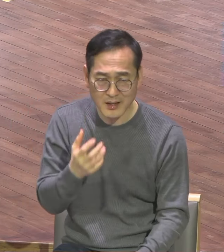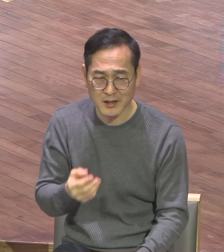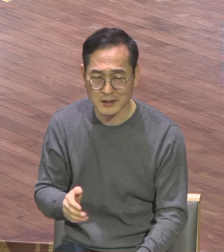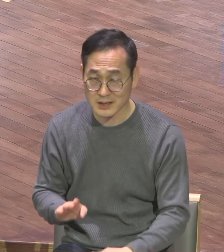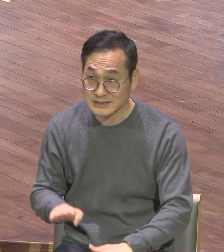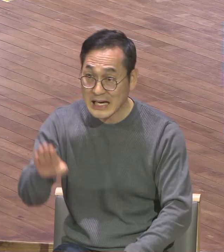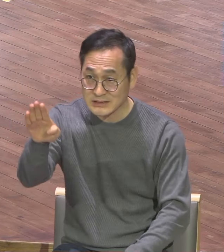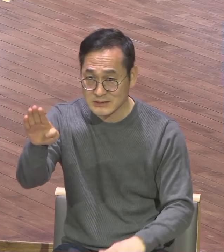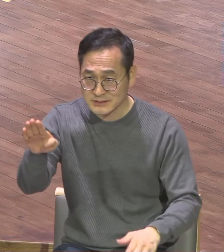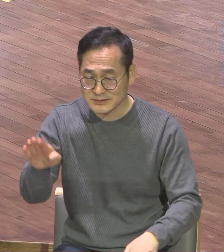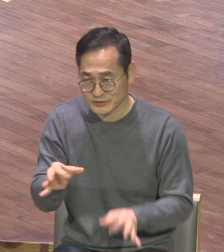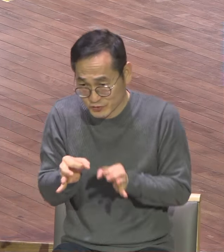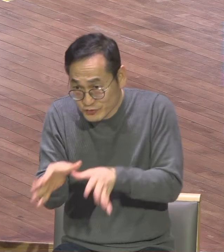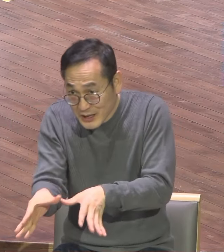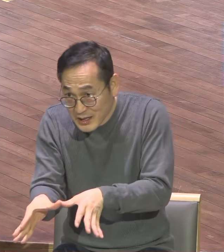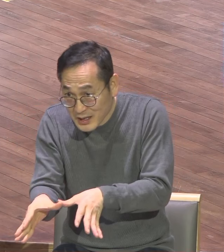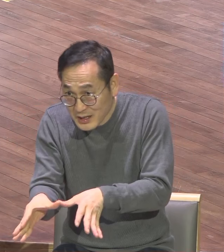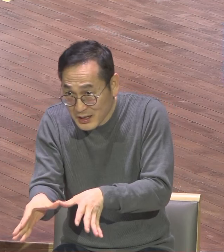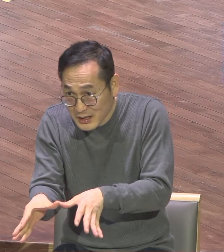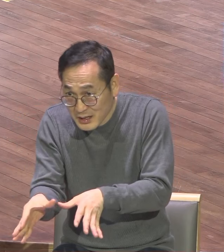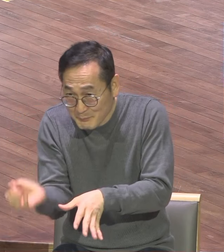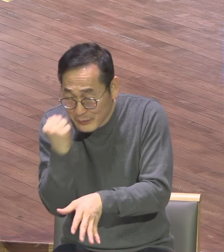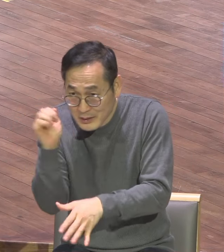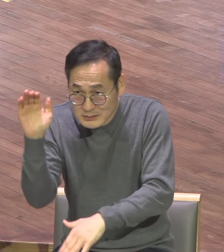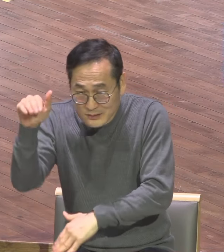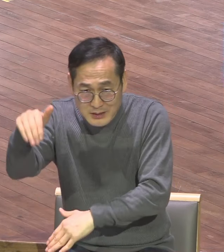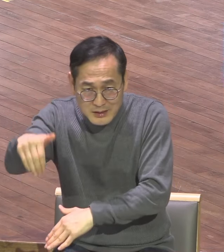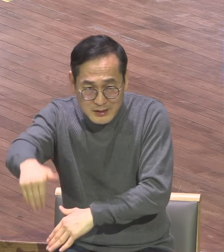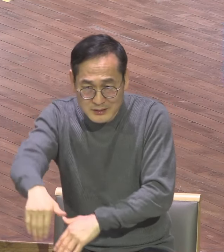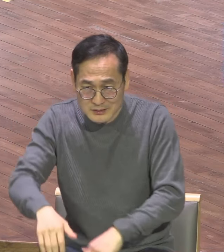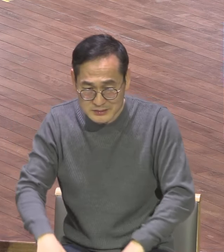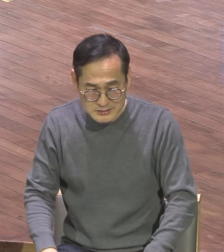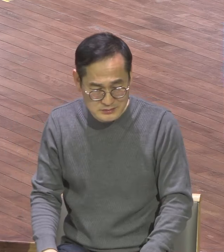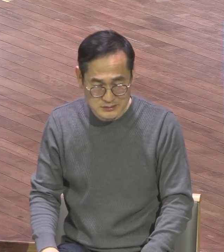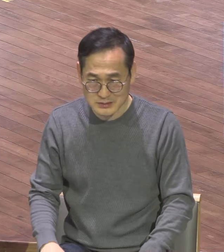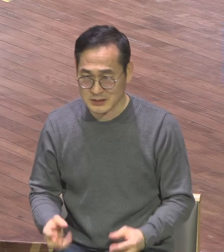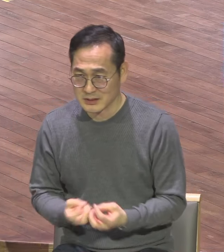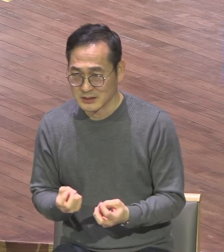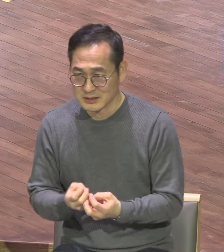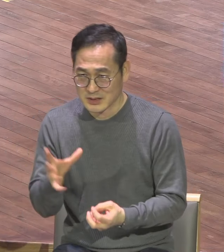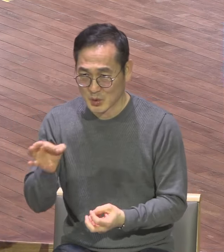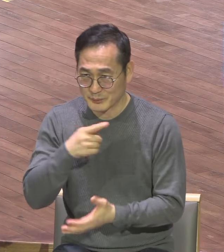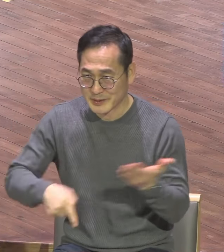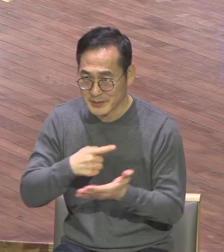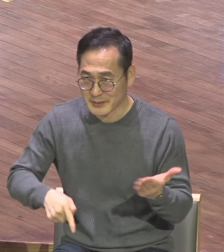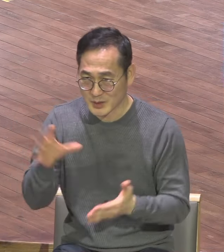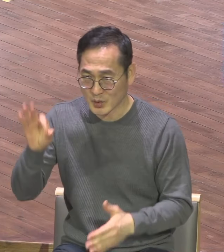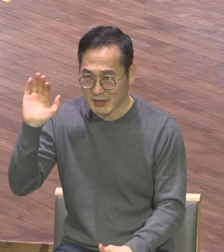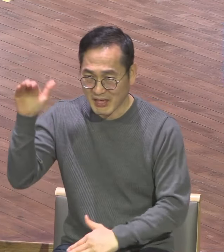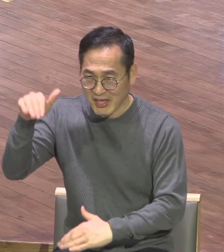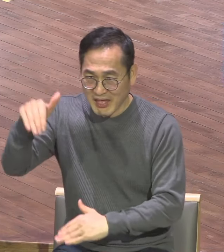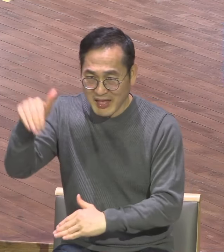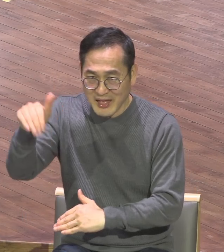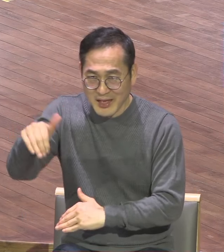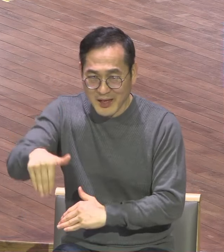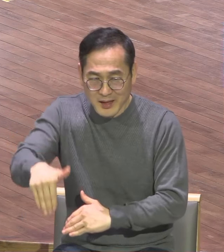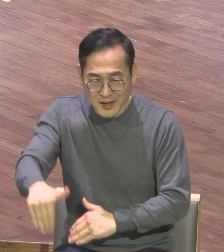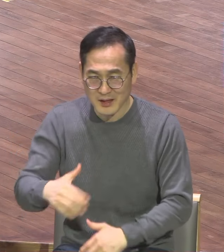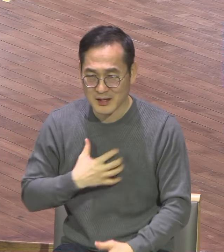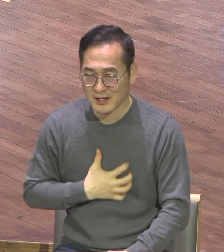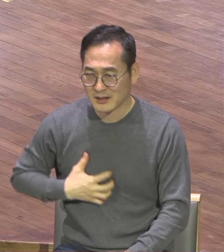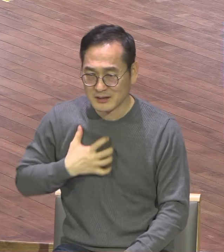상승세를 기대했는데 하락세의 장이 계속되면서 뭐 안절부절 못하는 그런 분들이 많이 있다